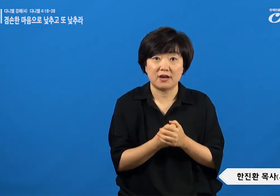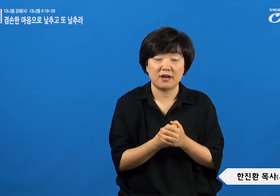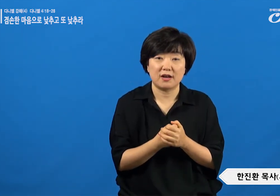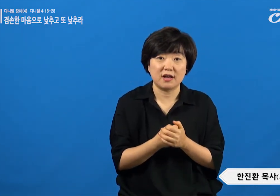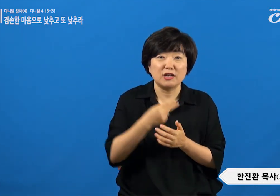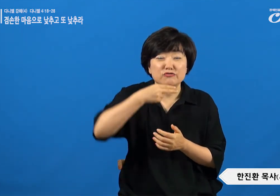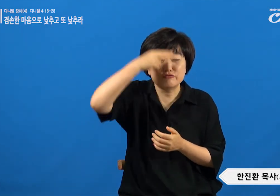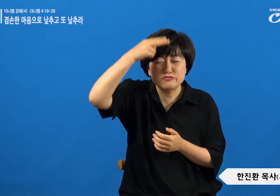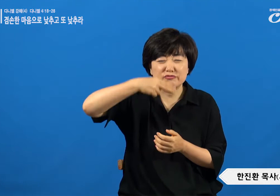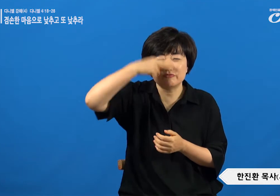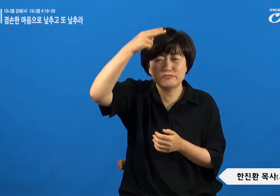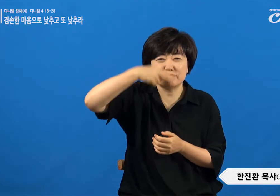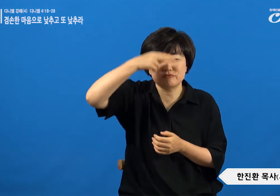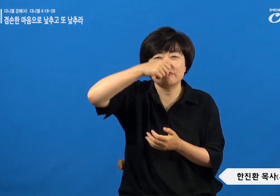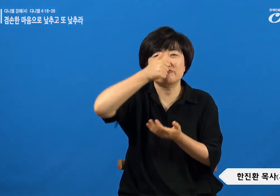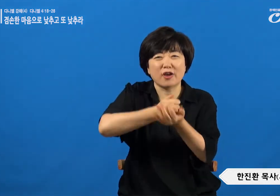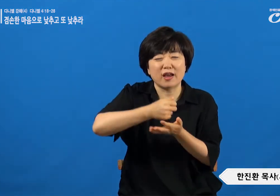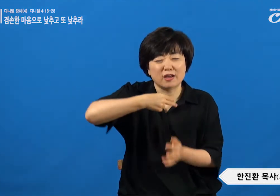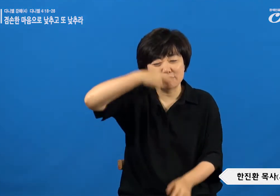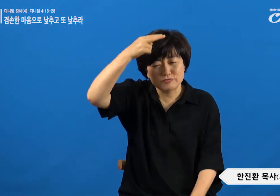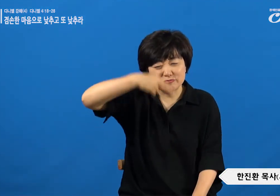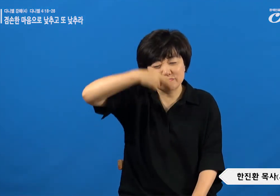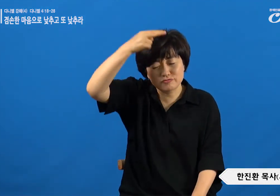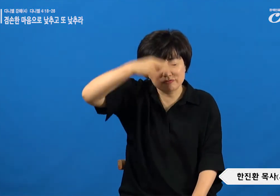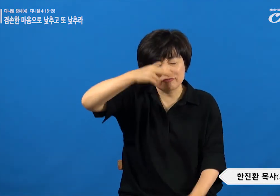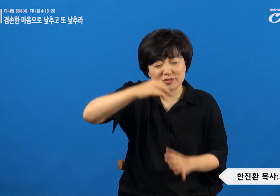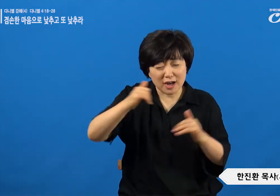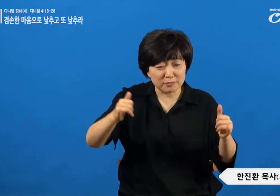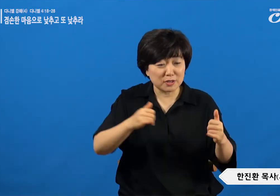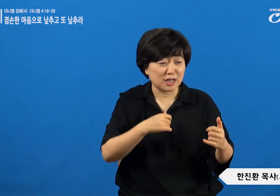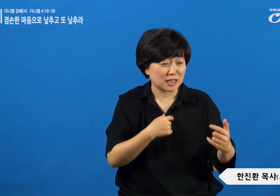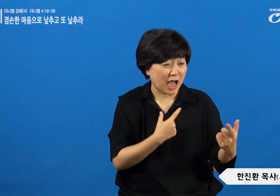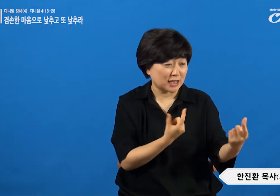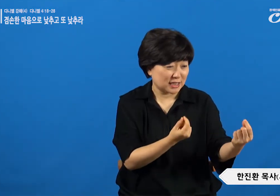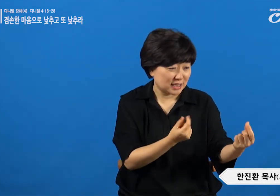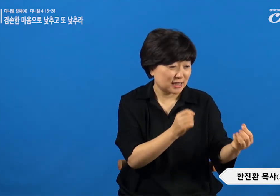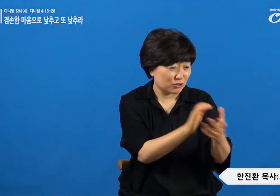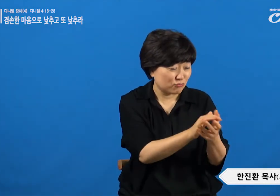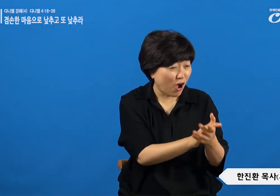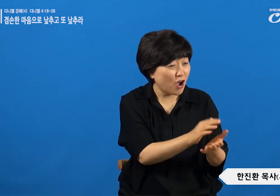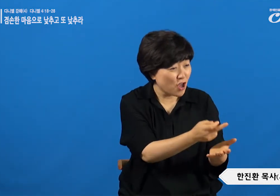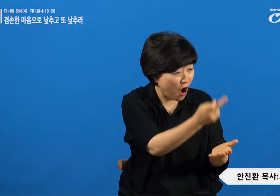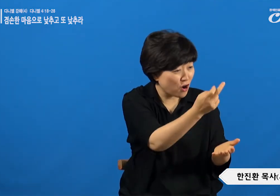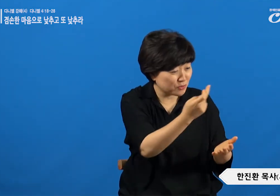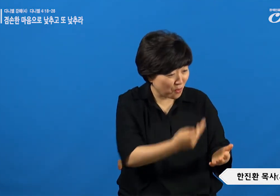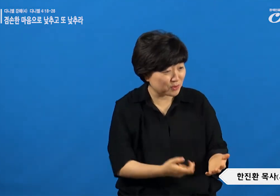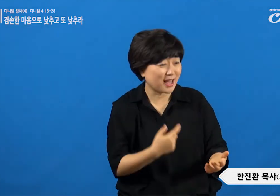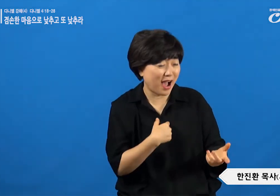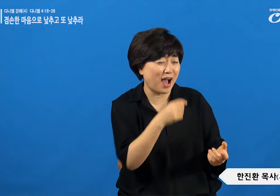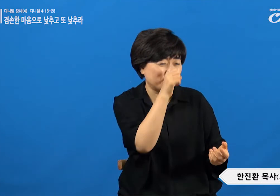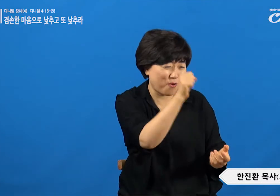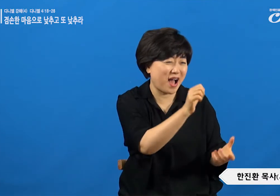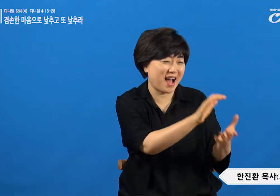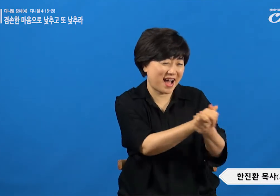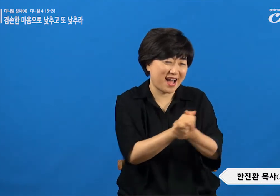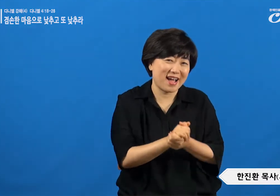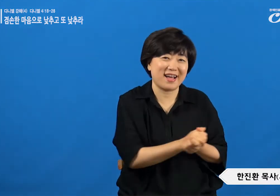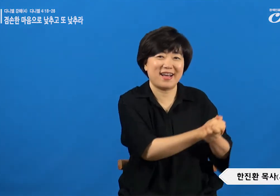들면 술꾼들 보십시오. 술꾼들은 자기들끼리는 형님 동생 하면서 관계는 좋지 않습니까?